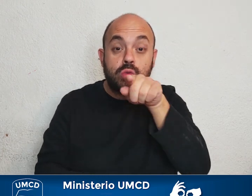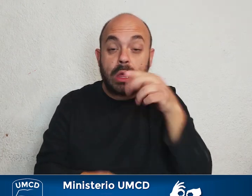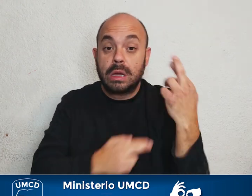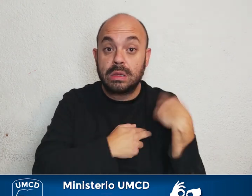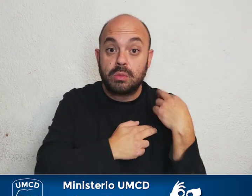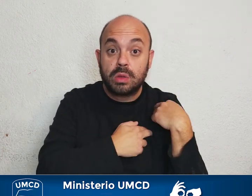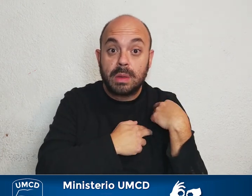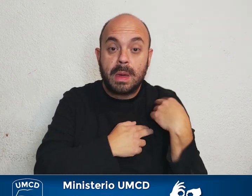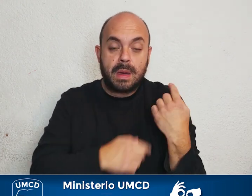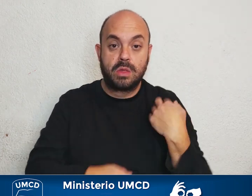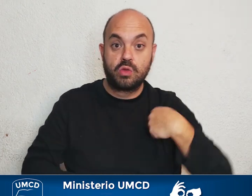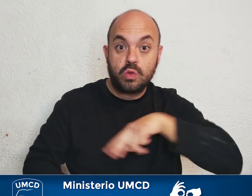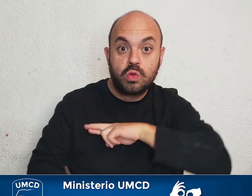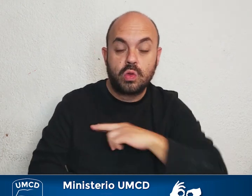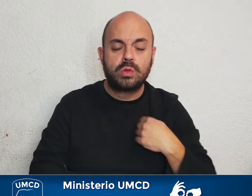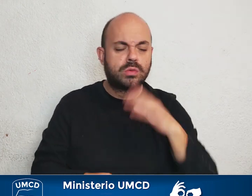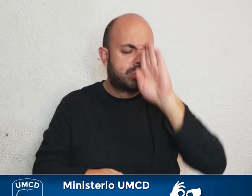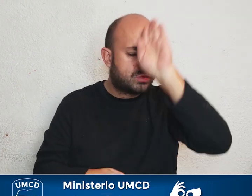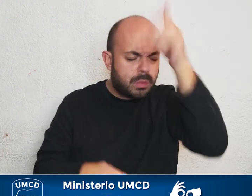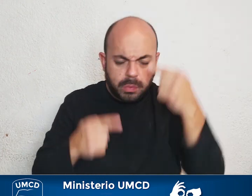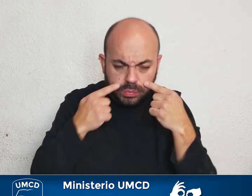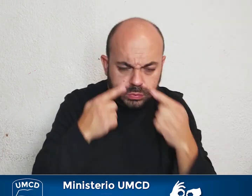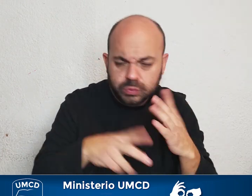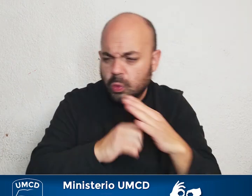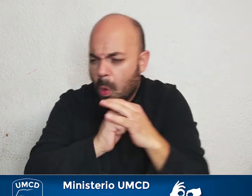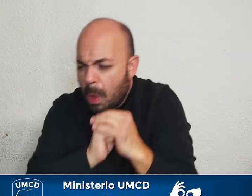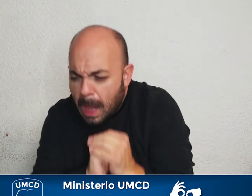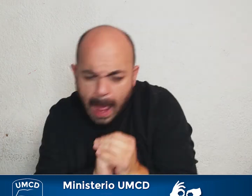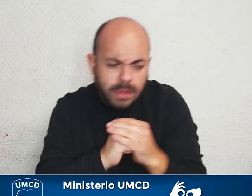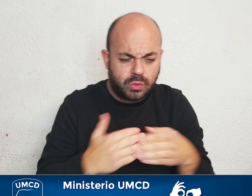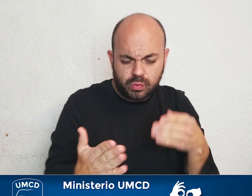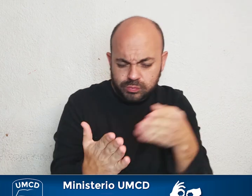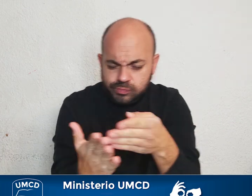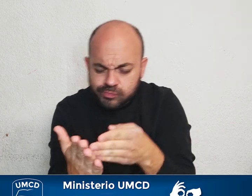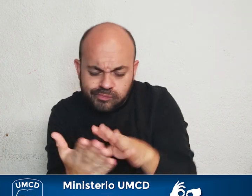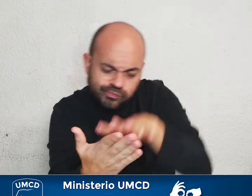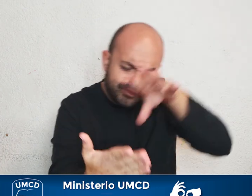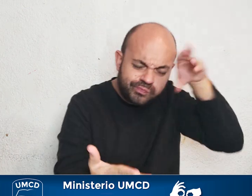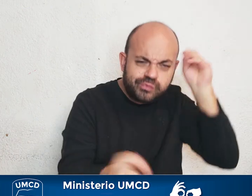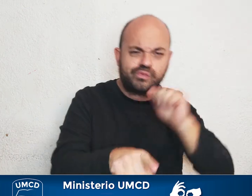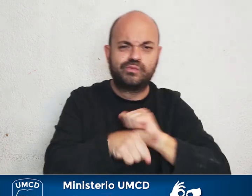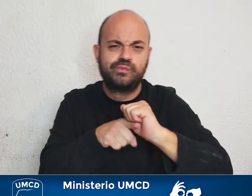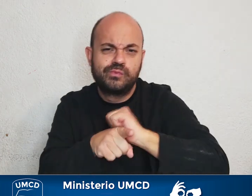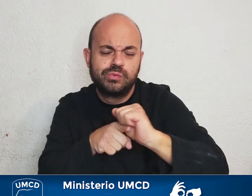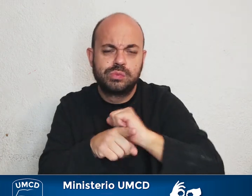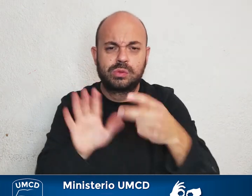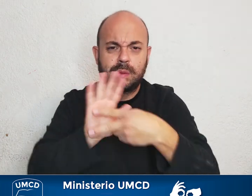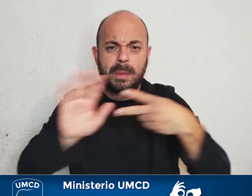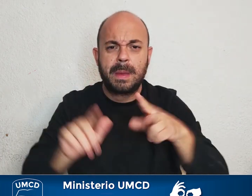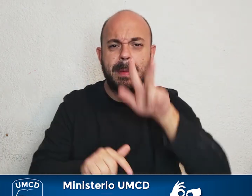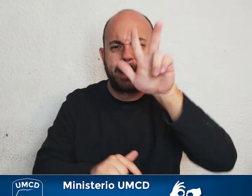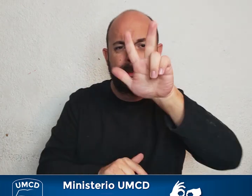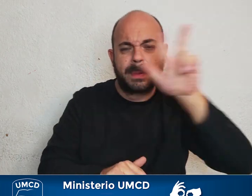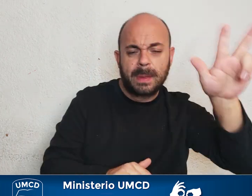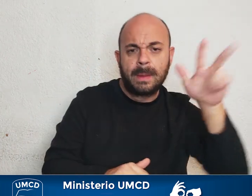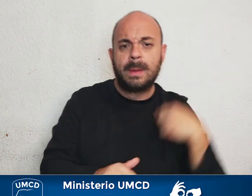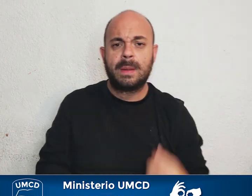la responsabilidad de nosotros es de estar mirando, velando y orando, como dice en el versículo